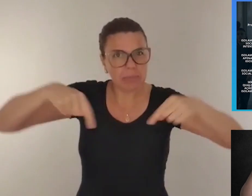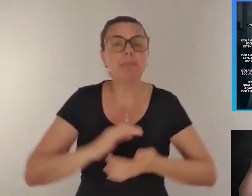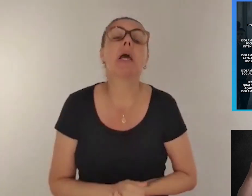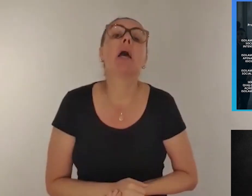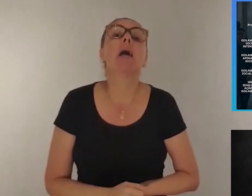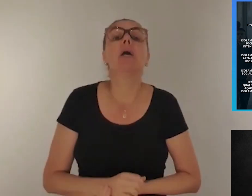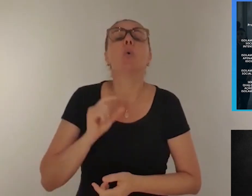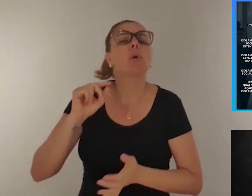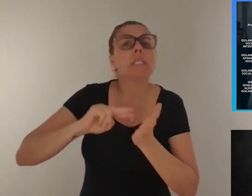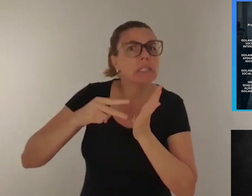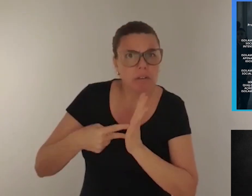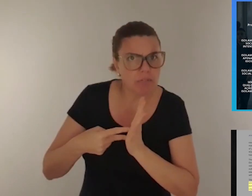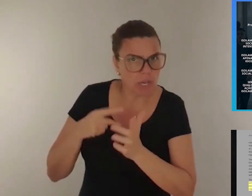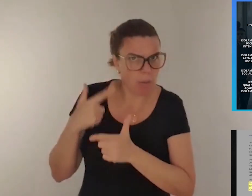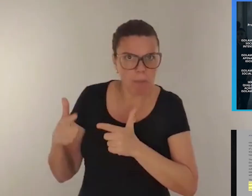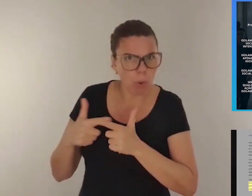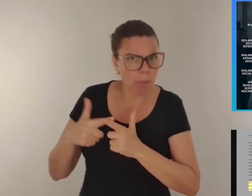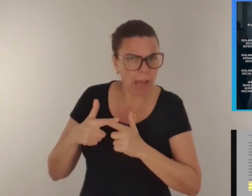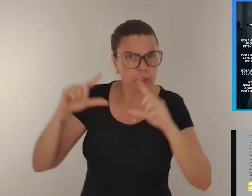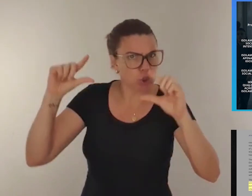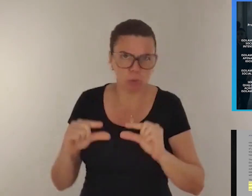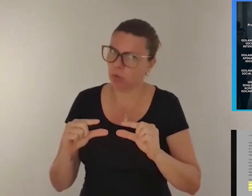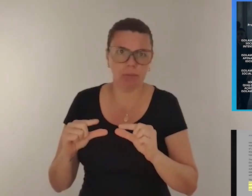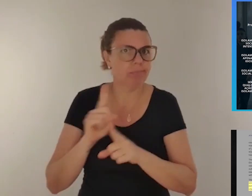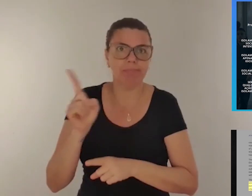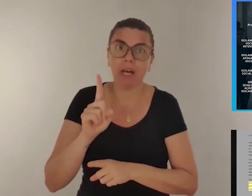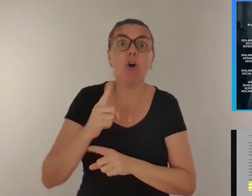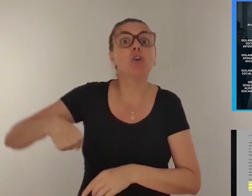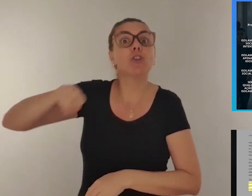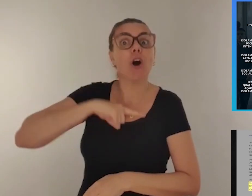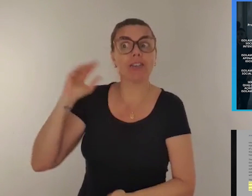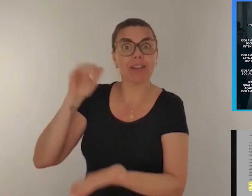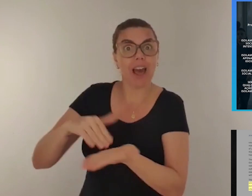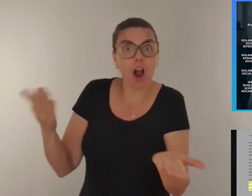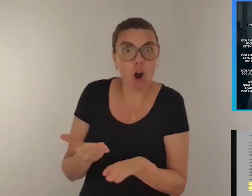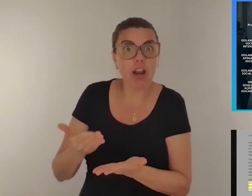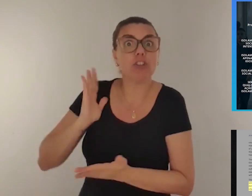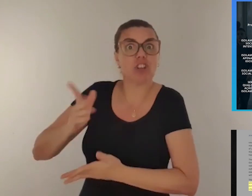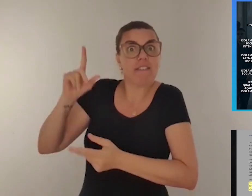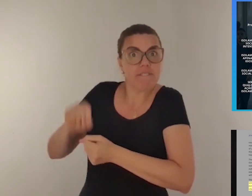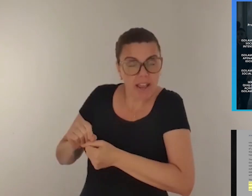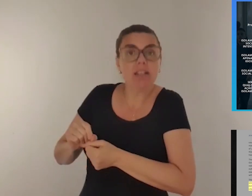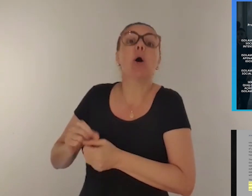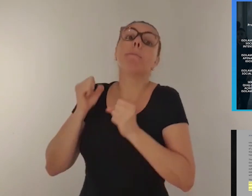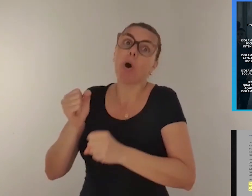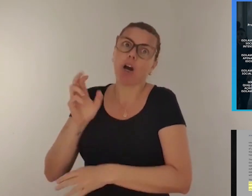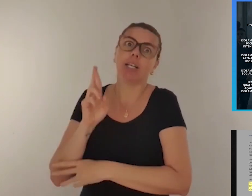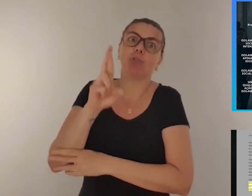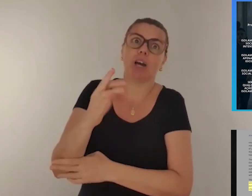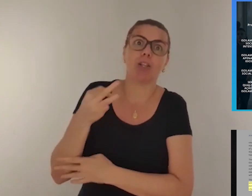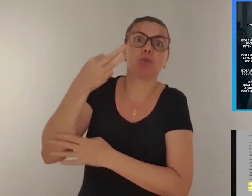do estudo no Saiba Mais e isso não quer dizer que o problema agora é menor. Isso quer dizer que as ações que a gente tomou até